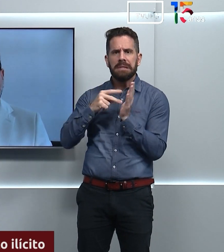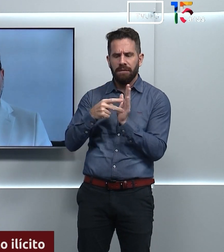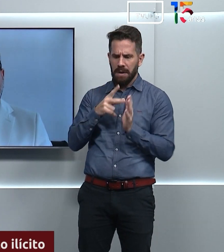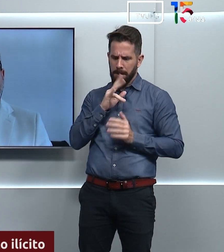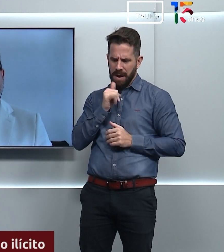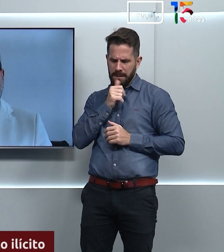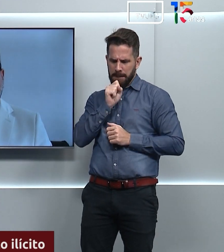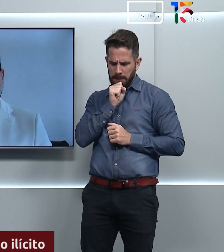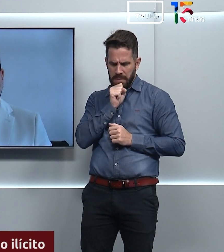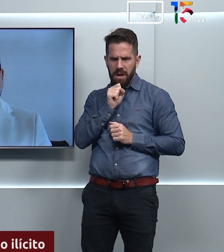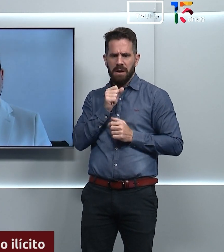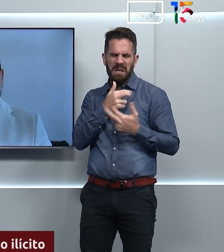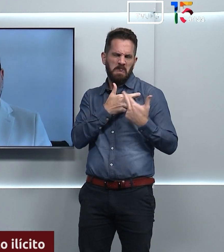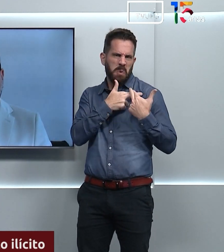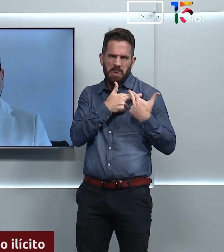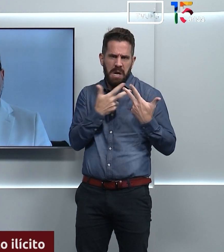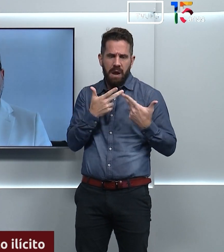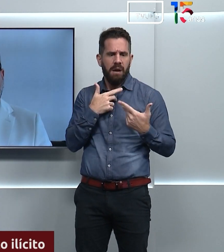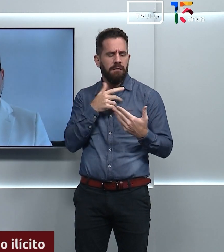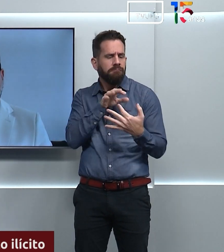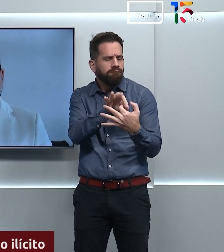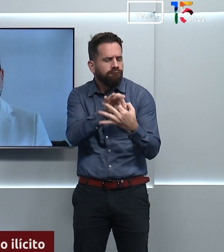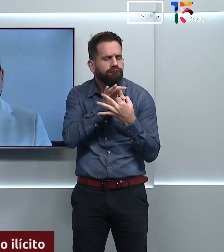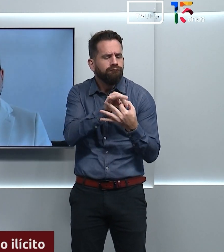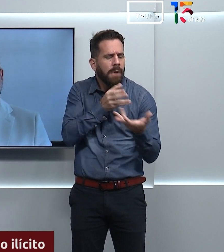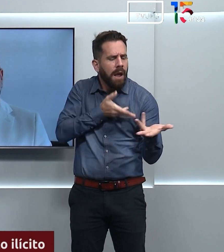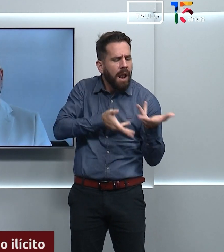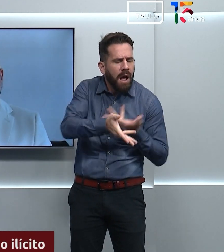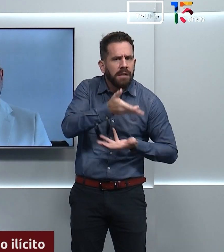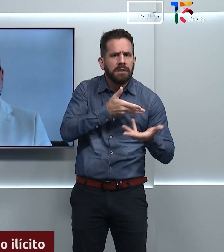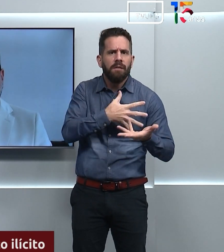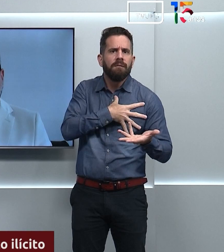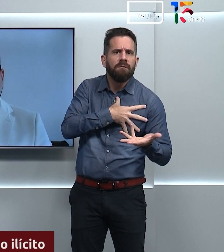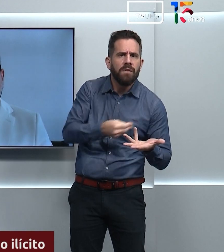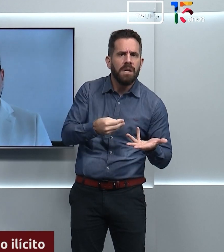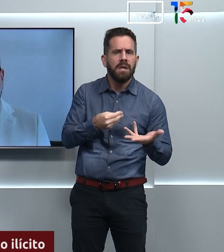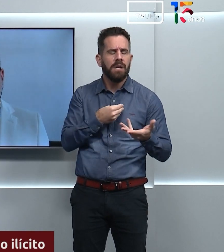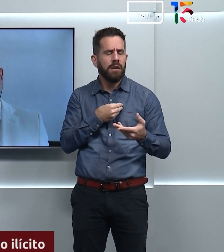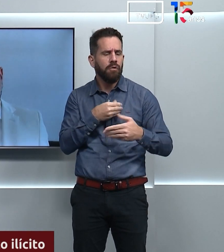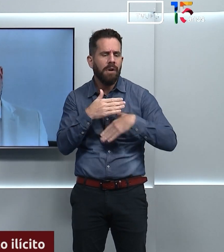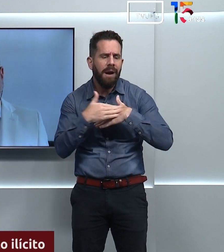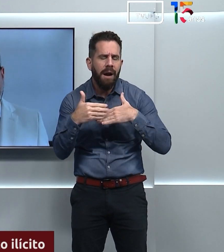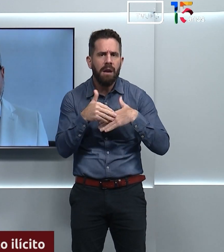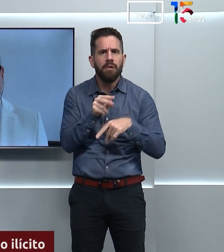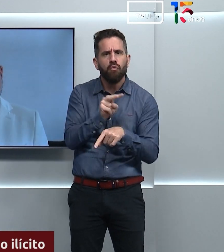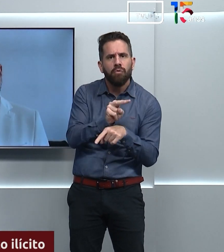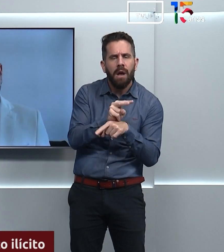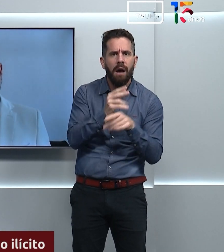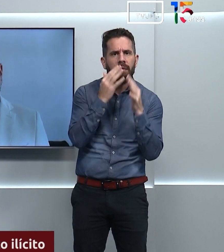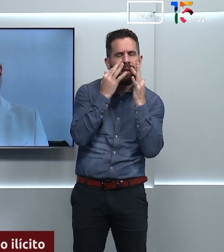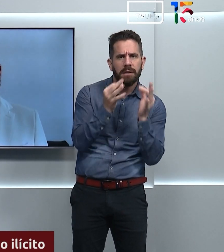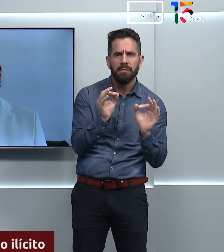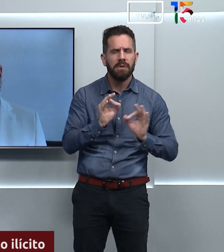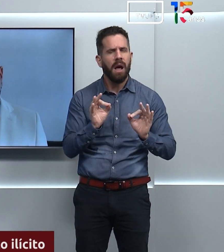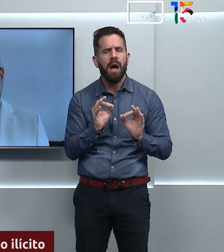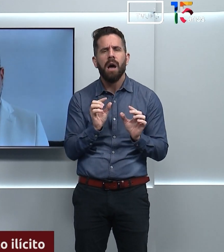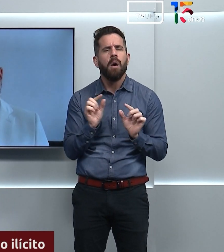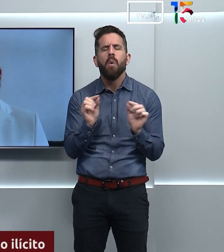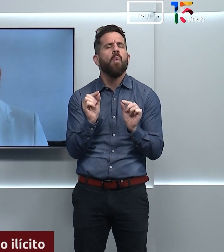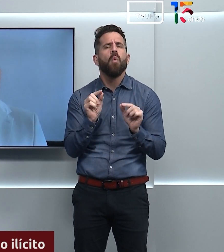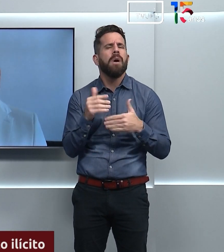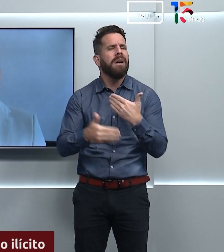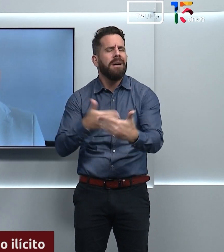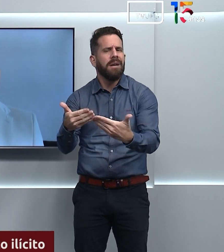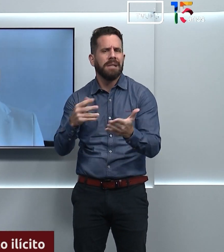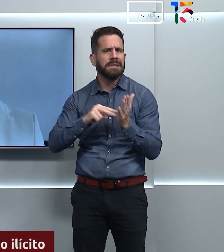filho, não oferecer carinho, cuidado, atenção? Explica melhor para a gente. Muitas vezes, num processo